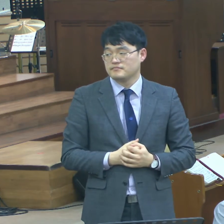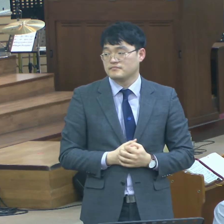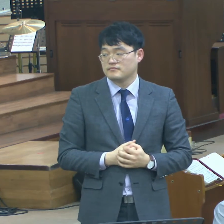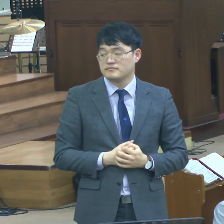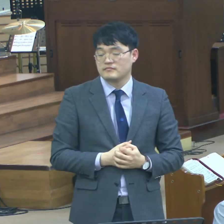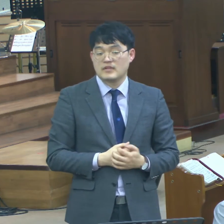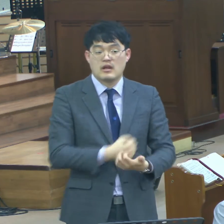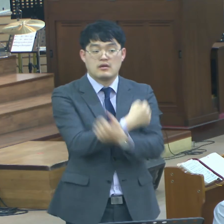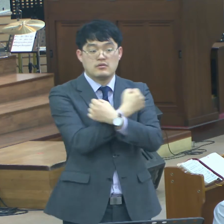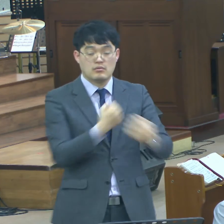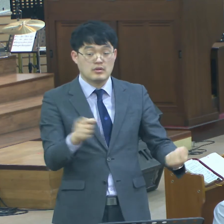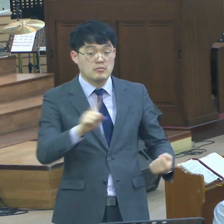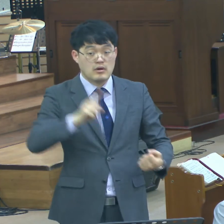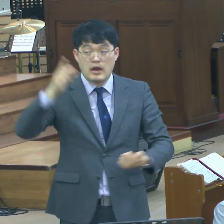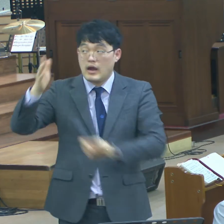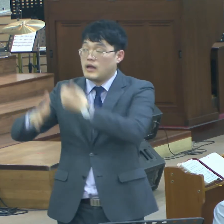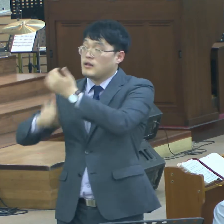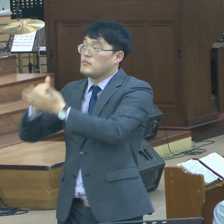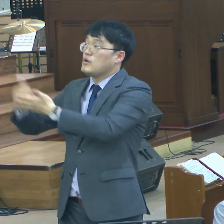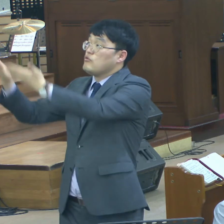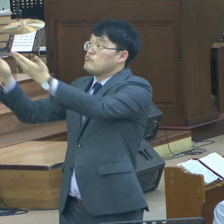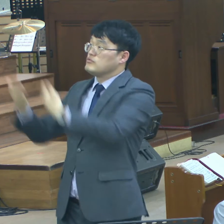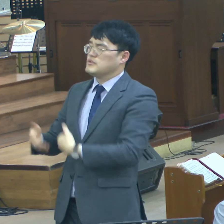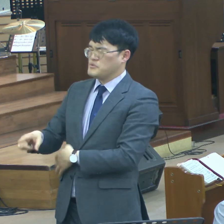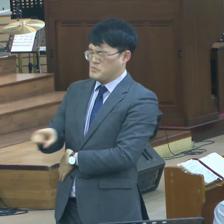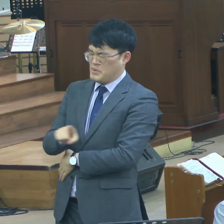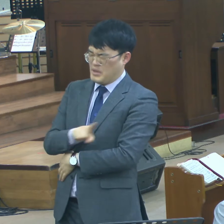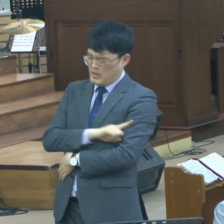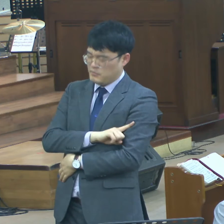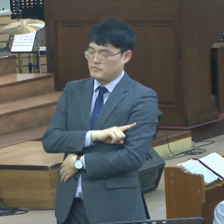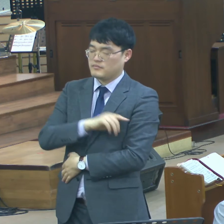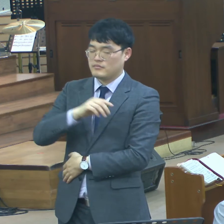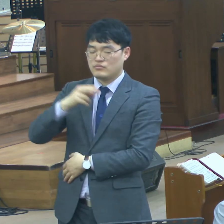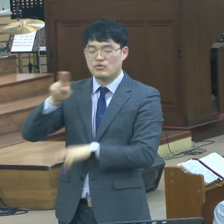용서는 하나님이 우리에게 해주신 최고의 선물이에요.